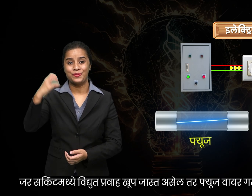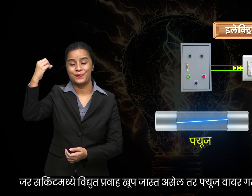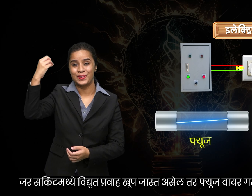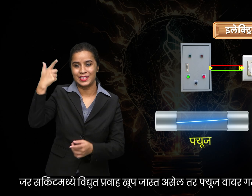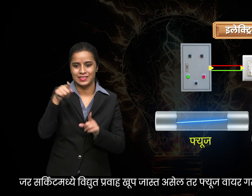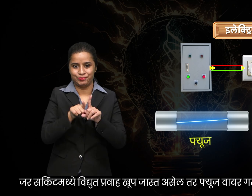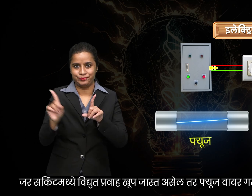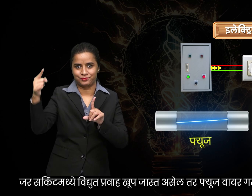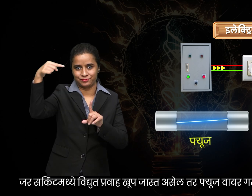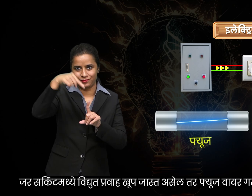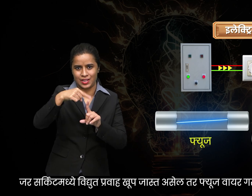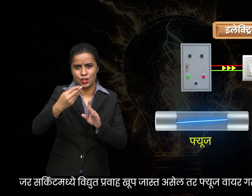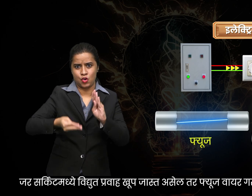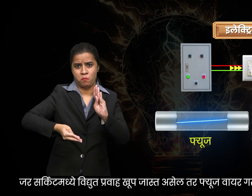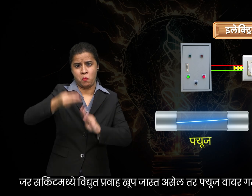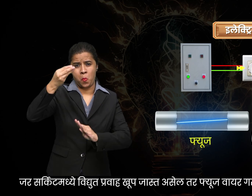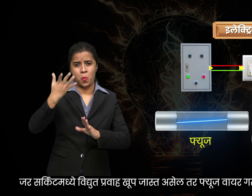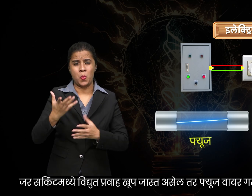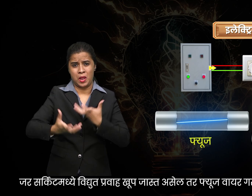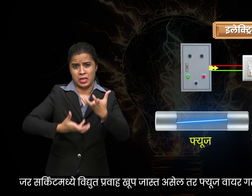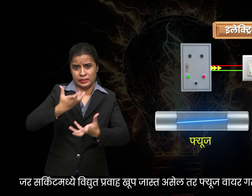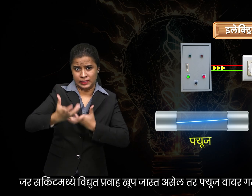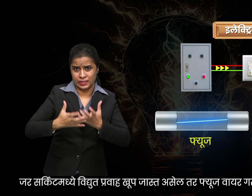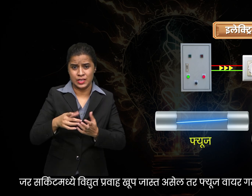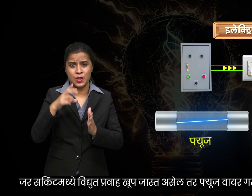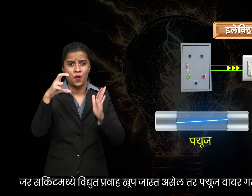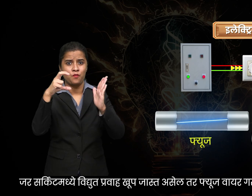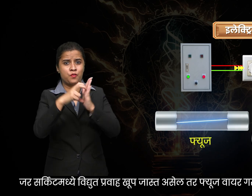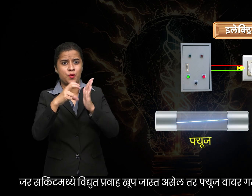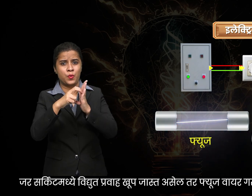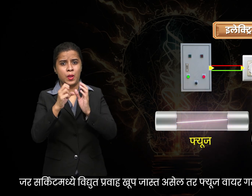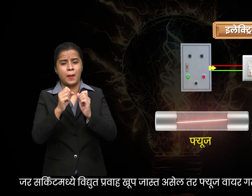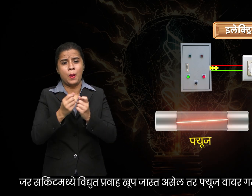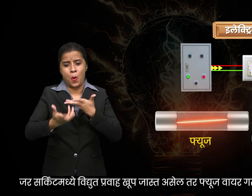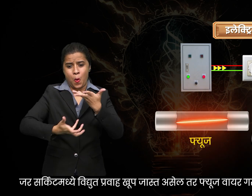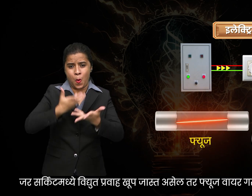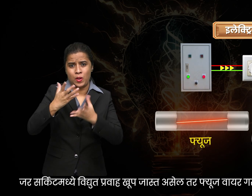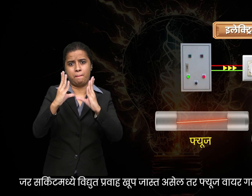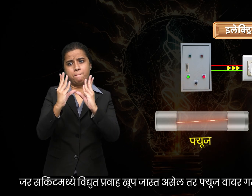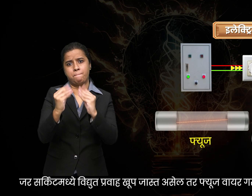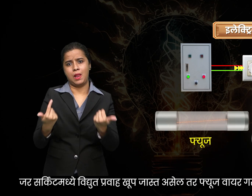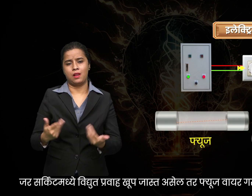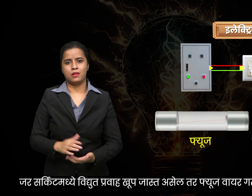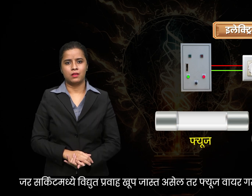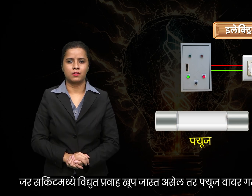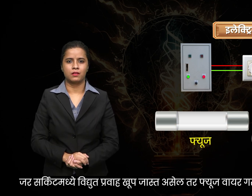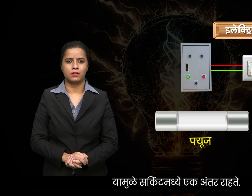जर सर्किटमध्ये विद्युत प्रवाह खूप जास्त असेल तर फ्यूज वायर गरम होते आणि वितळते.